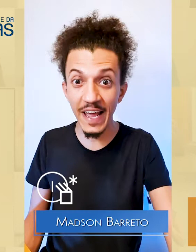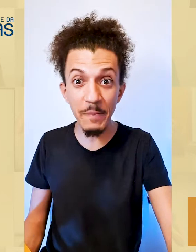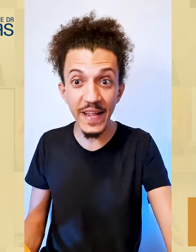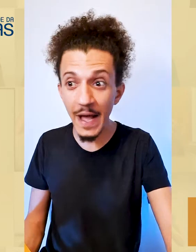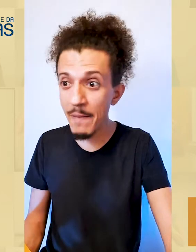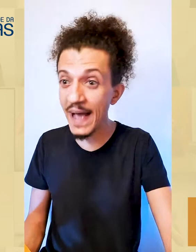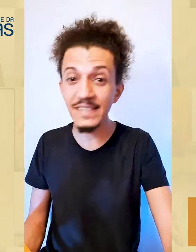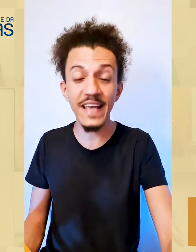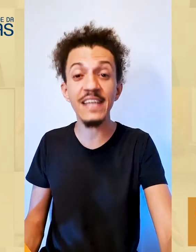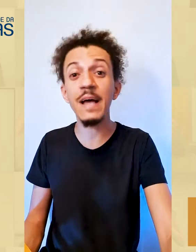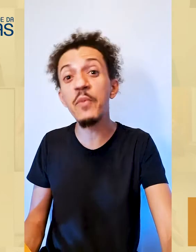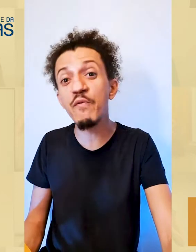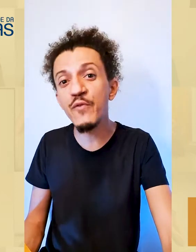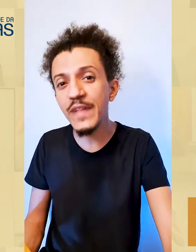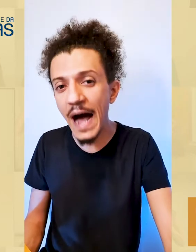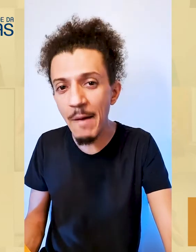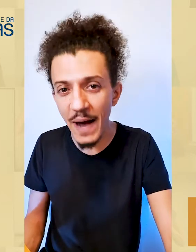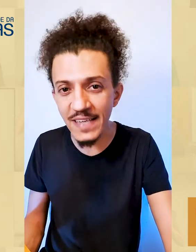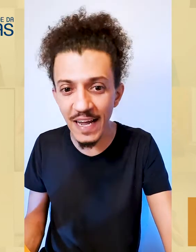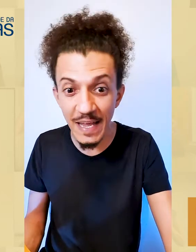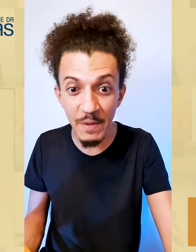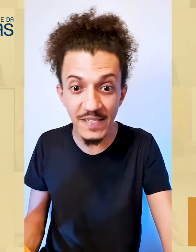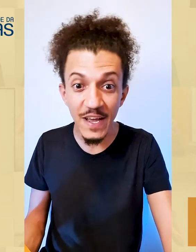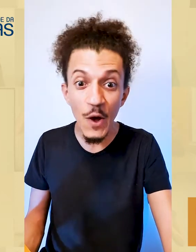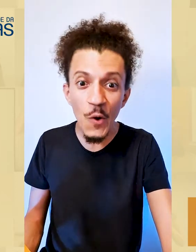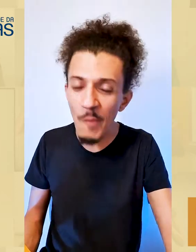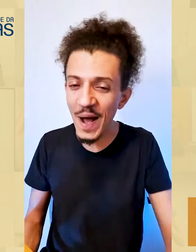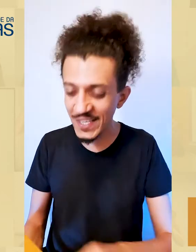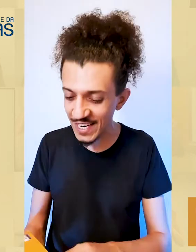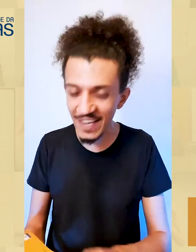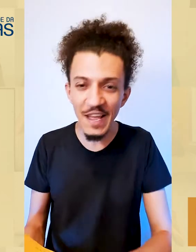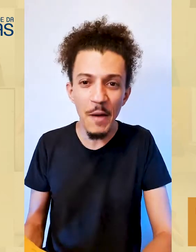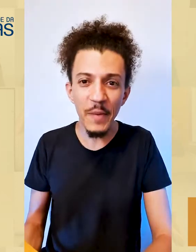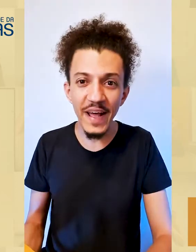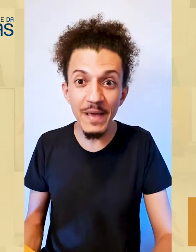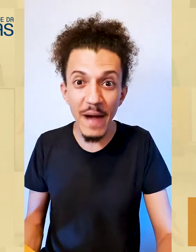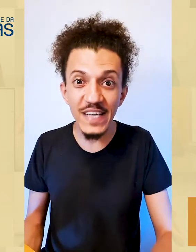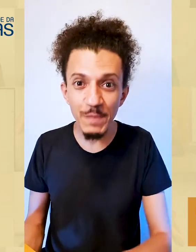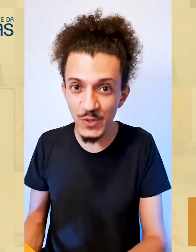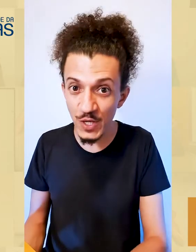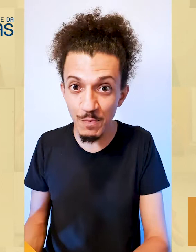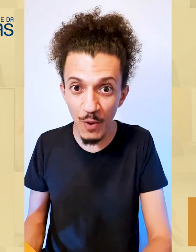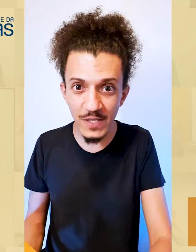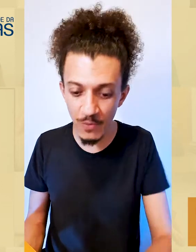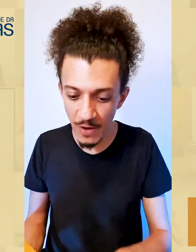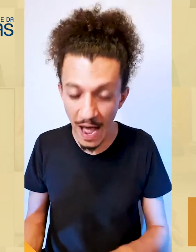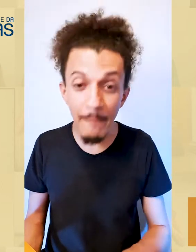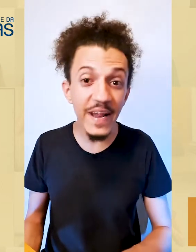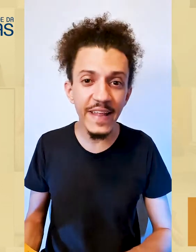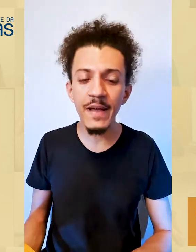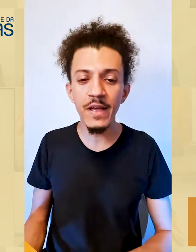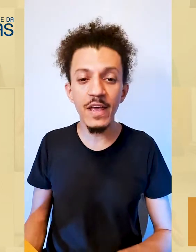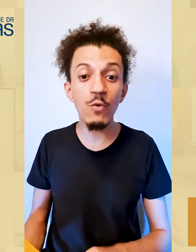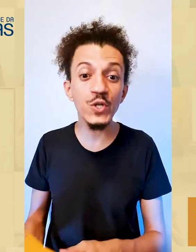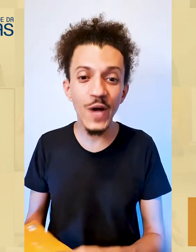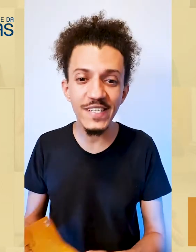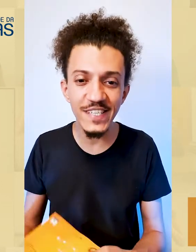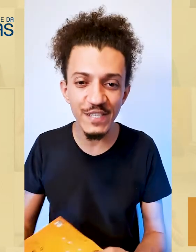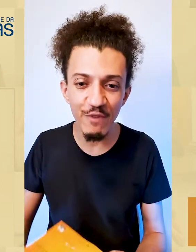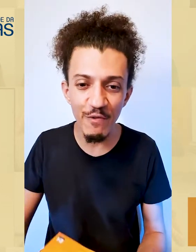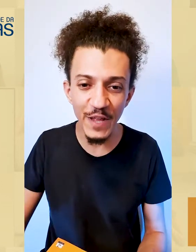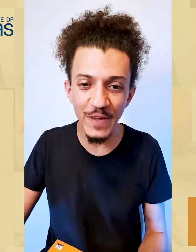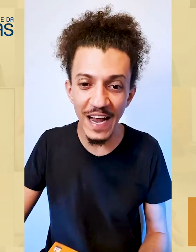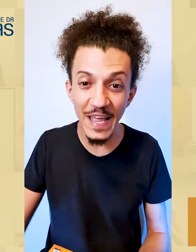Libras, quer aprender mais, quer se aprofundar mais na Libras, compartilha para que mais pessoas possam aprender e continuar